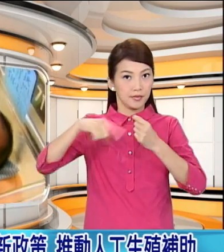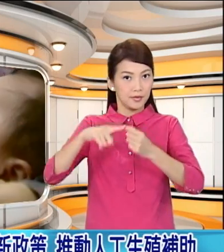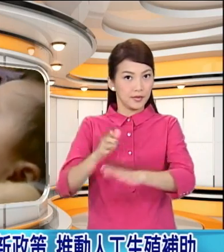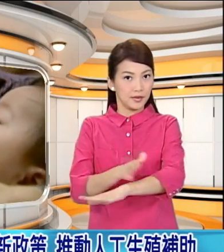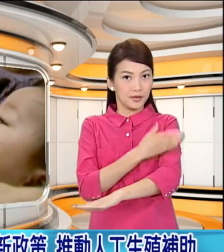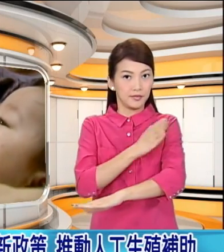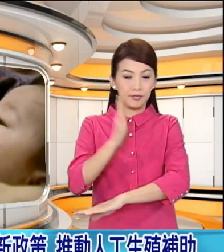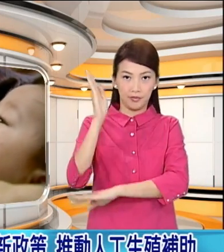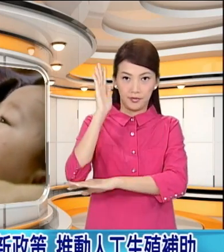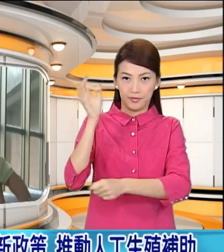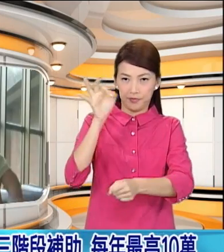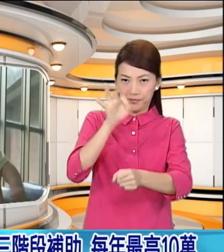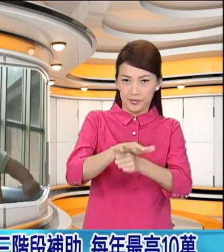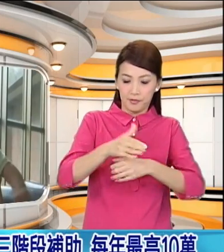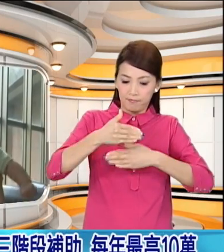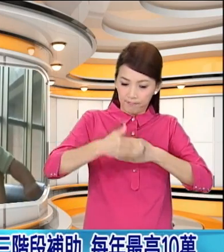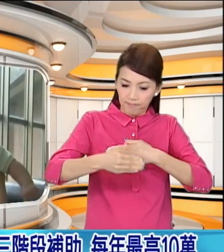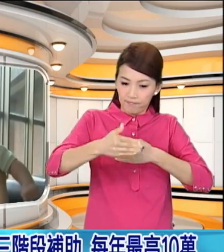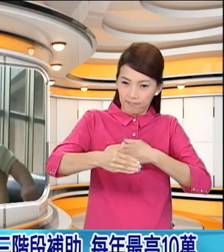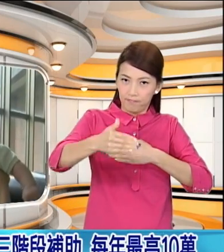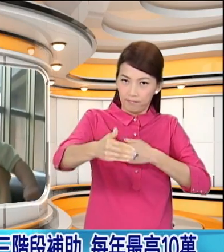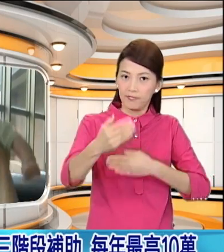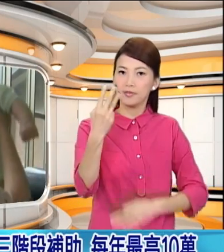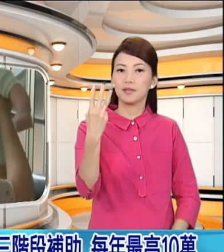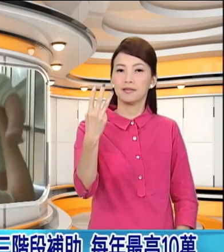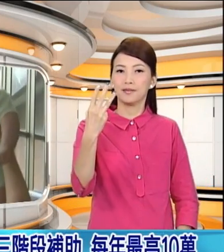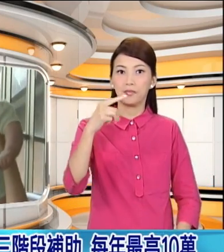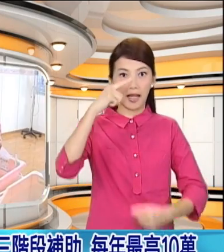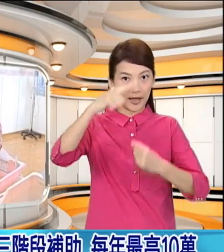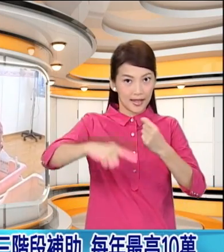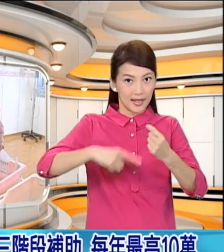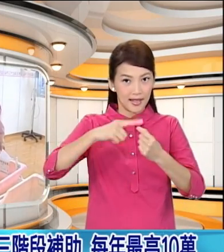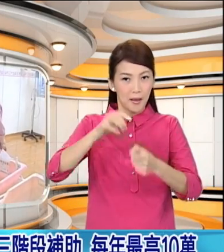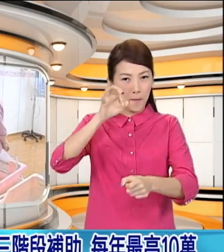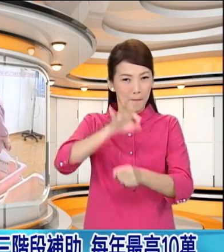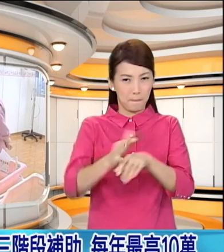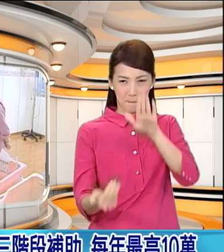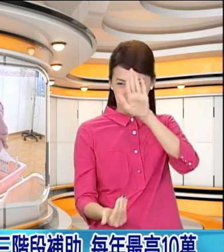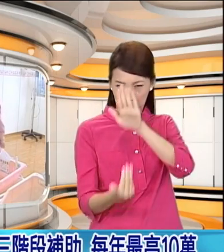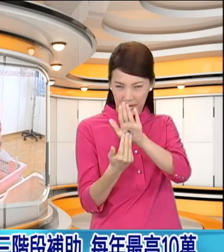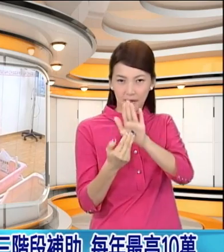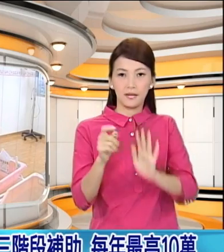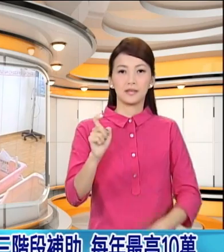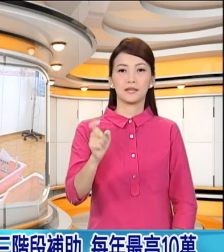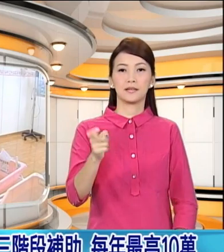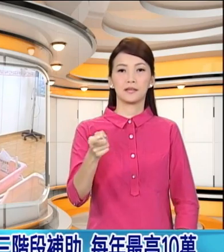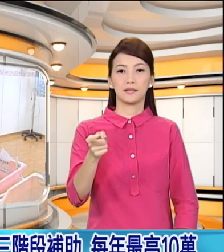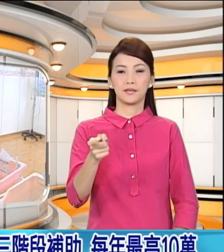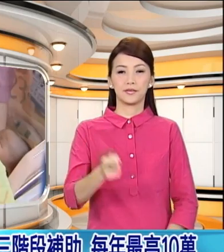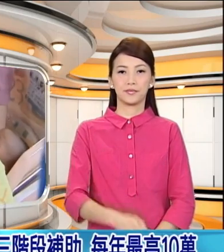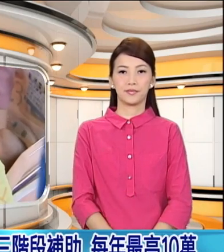布明年开始推动人工生殖三阶段补助，每年最高可补助